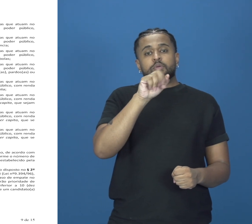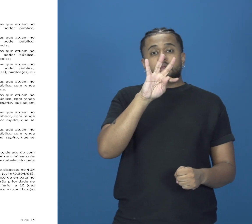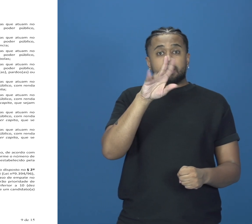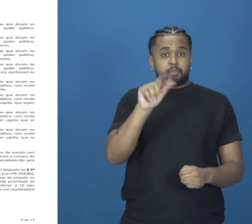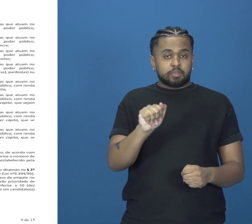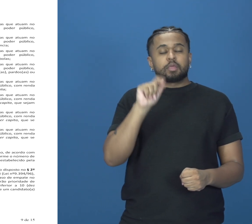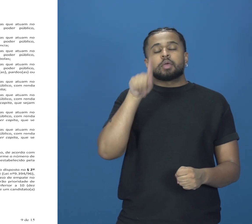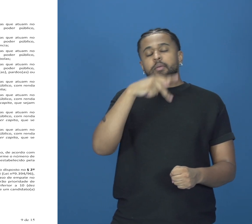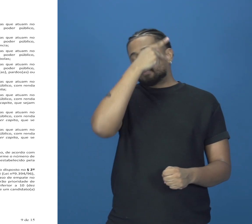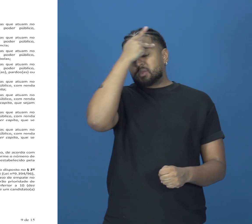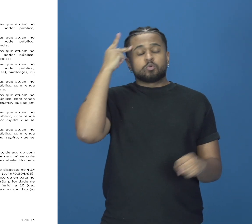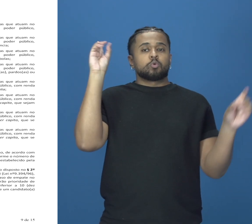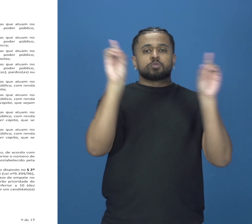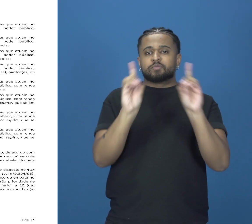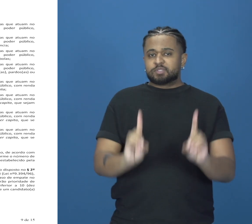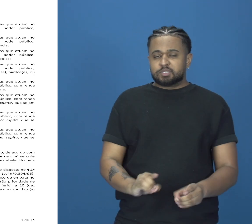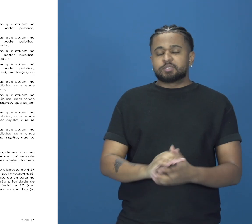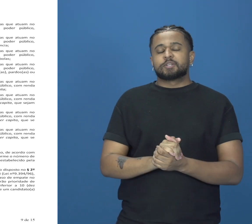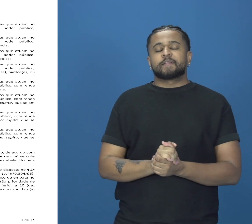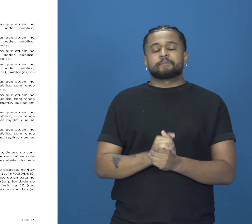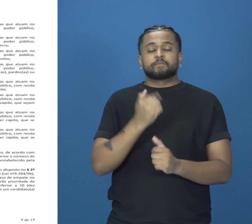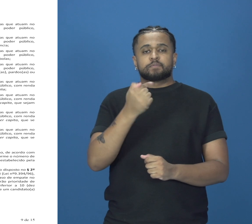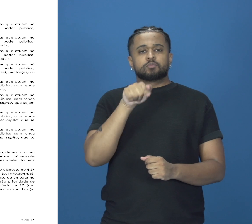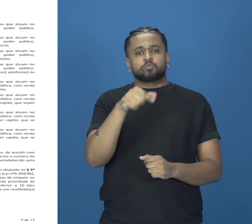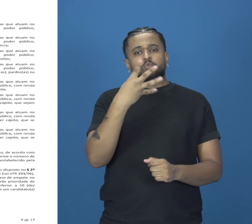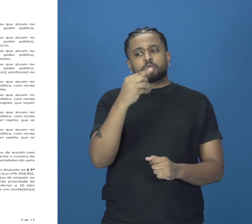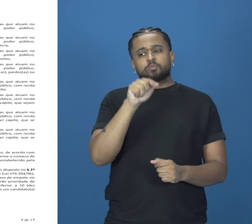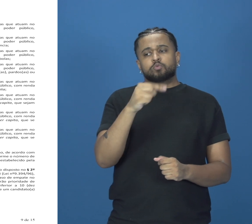capita, que sejam pessoas com deficiência.